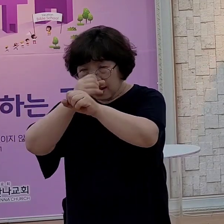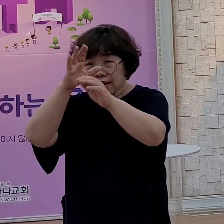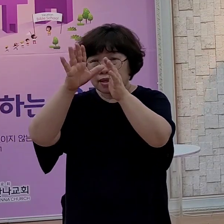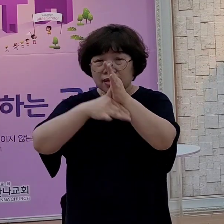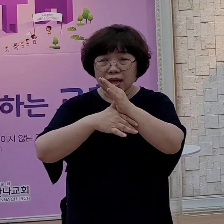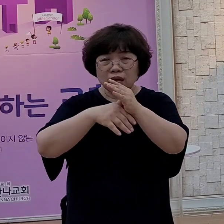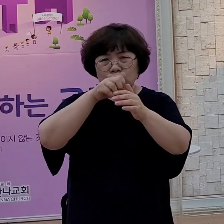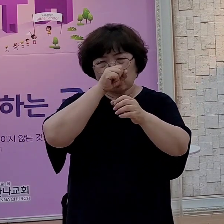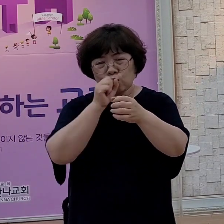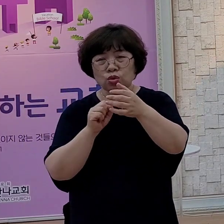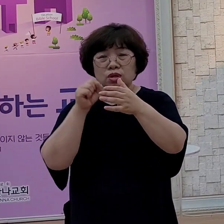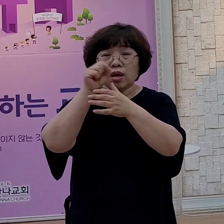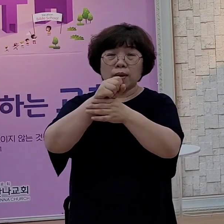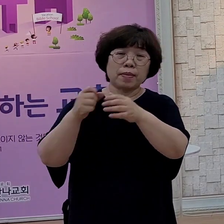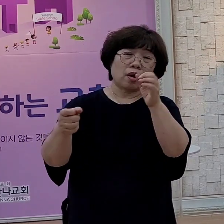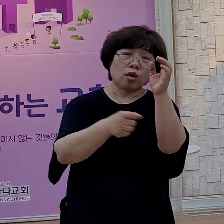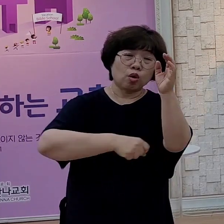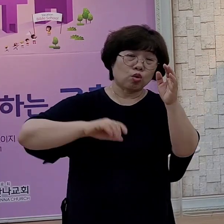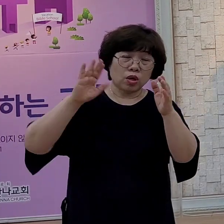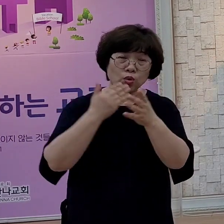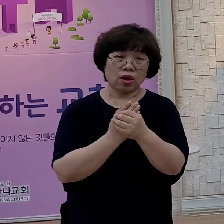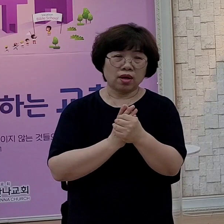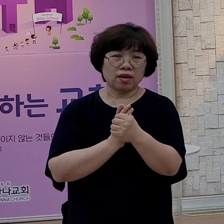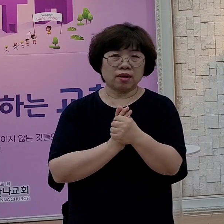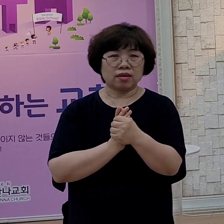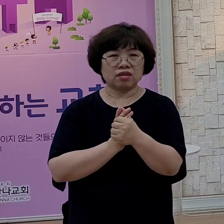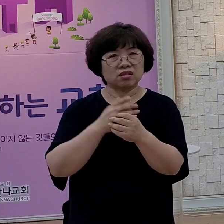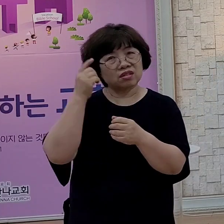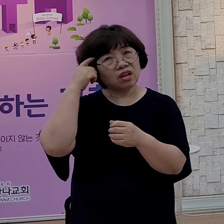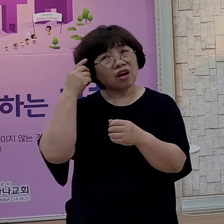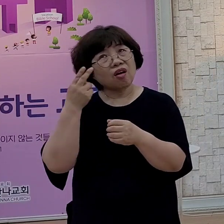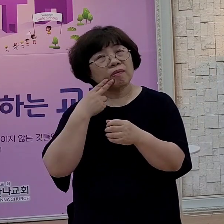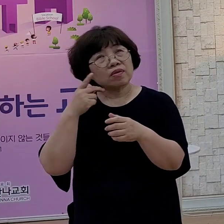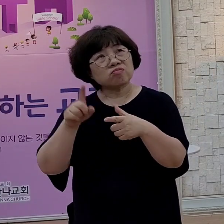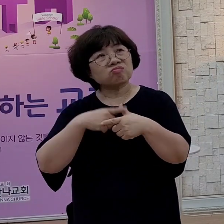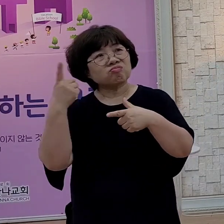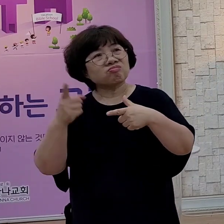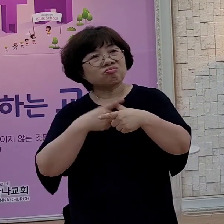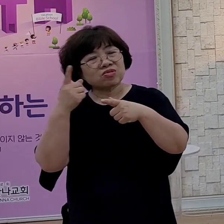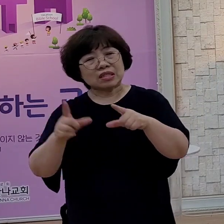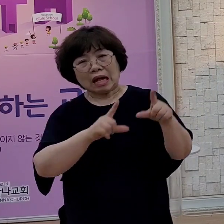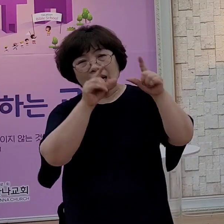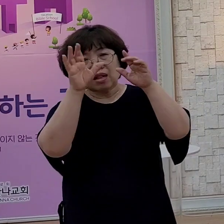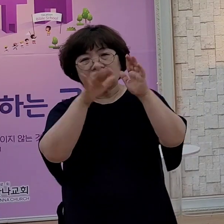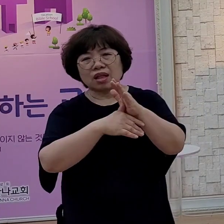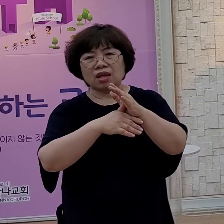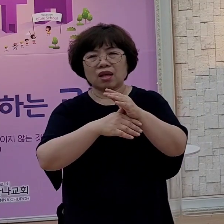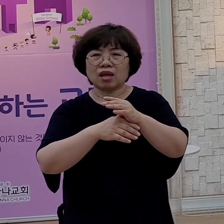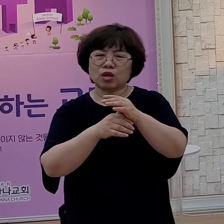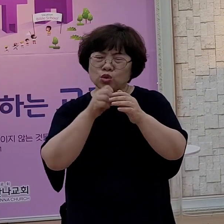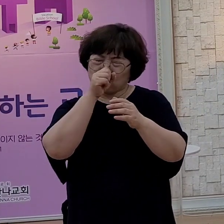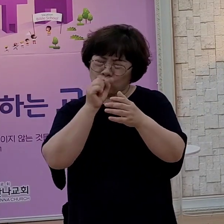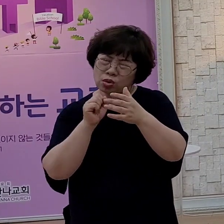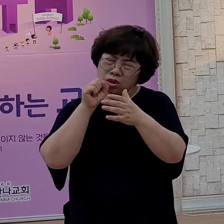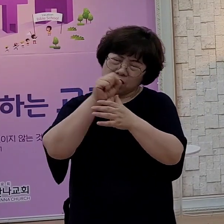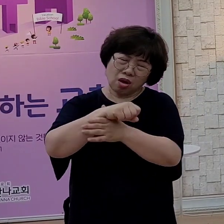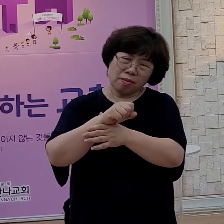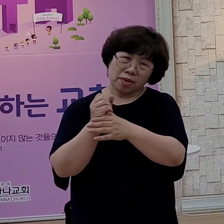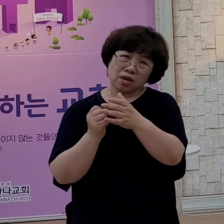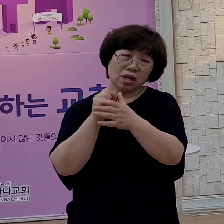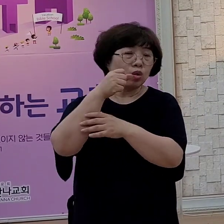이런 열매가 주어지는 것이지 생각지도 않고 갈급하지도 않는 자에게 이런 열매가 맺힐 리가 없지